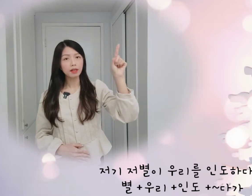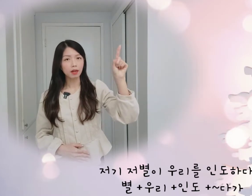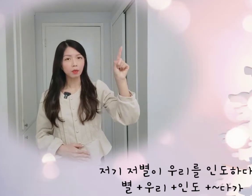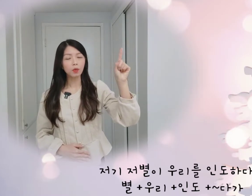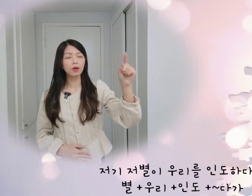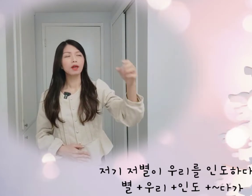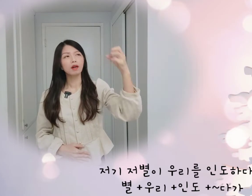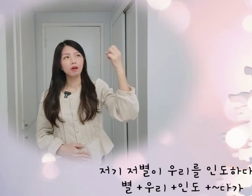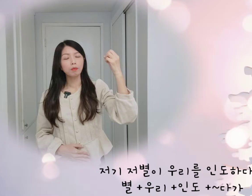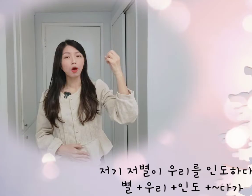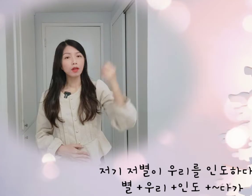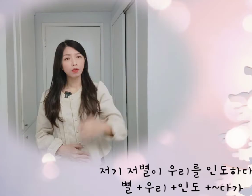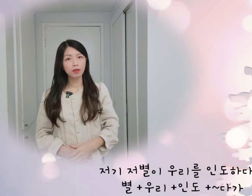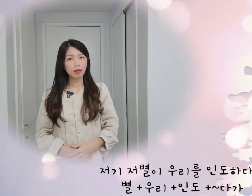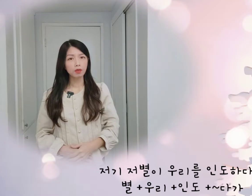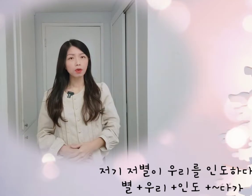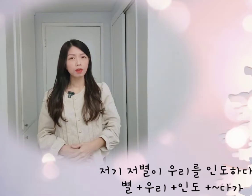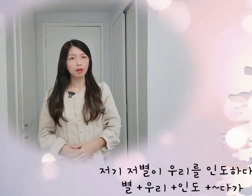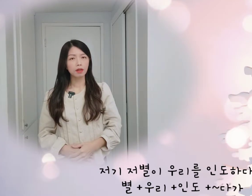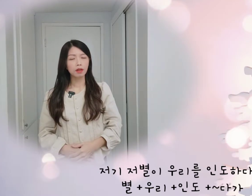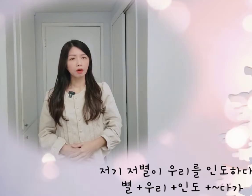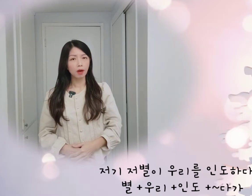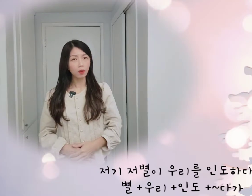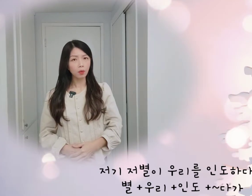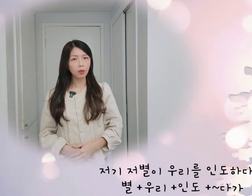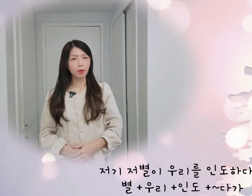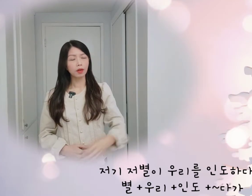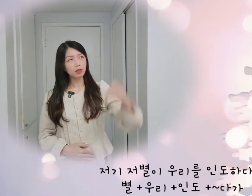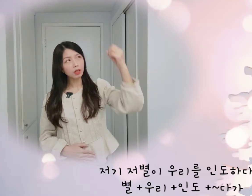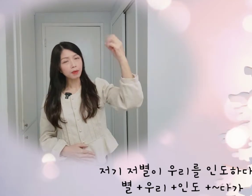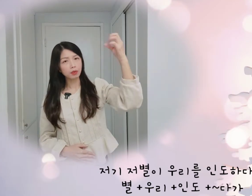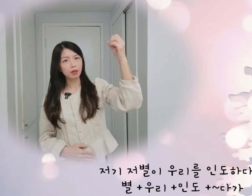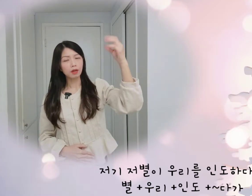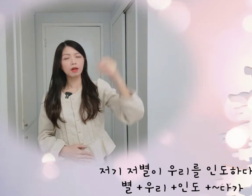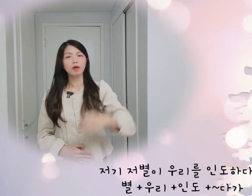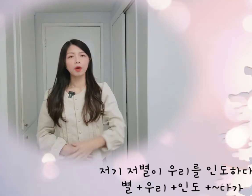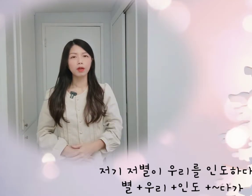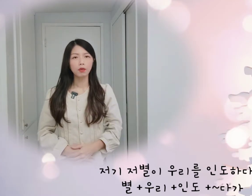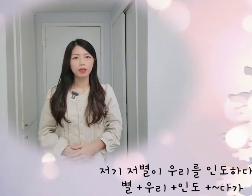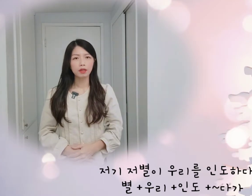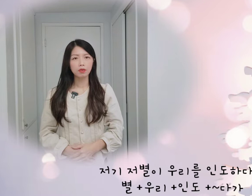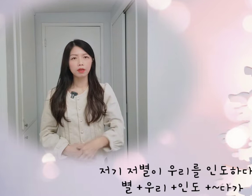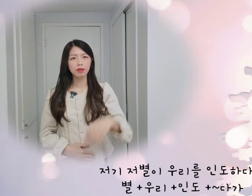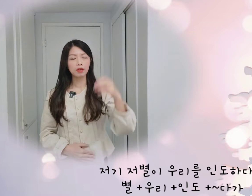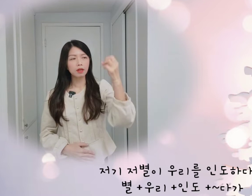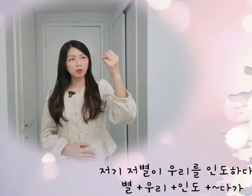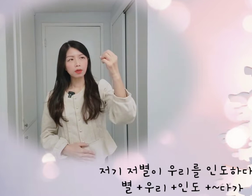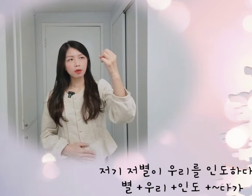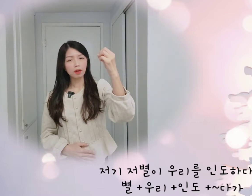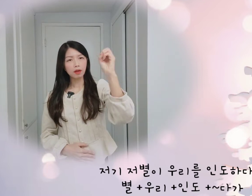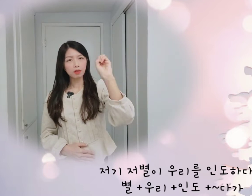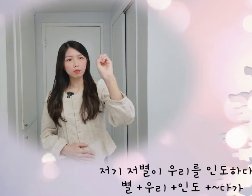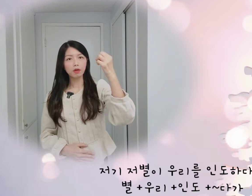포인팅 하지 않고 별이라고 한 뜻의 수어를 하고 이렇게 쳐다봐 줬어요. 별이라고 한 뜻의 수어는